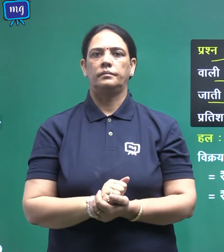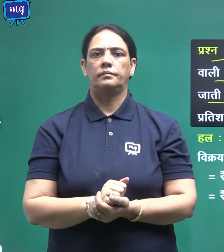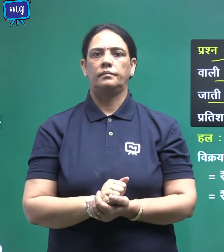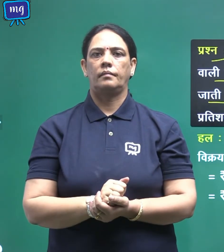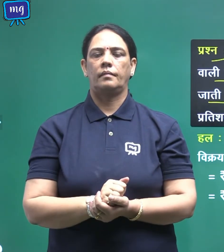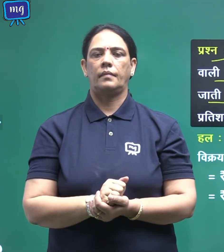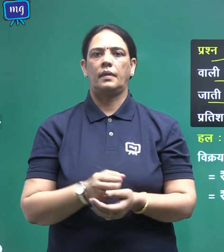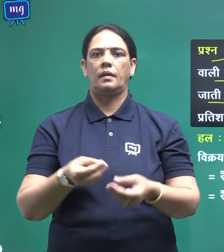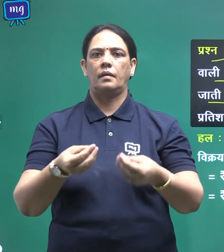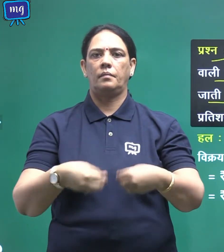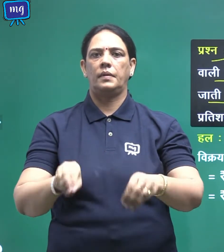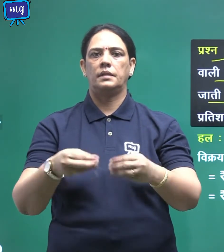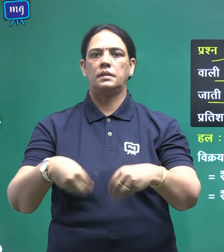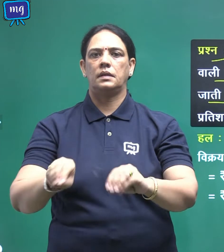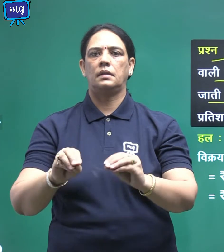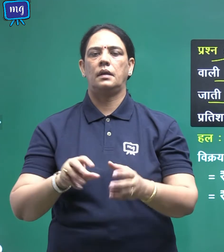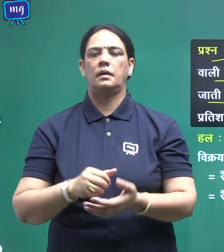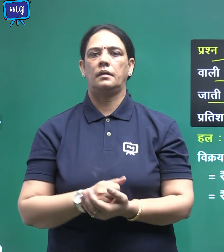बेची जाती है।